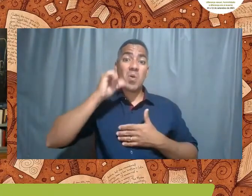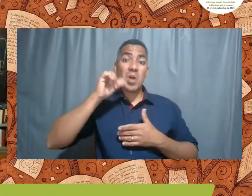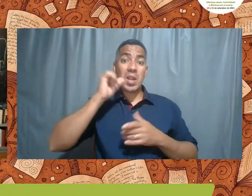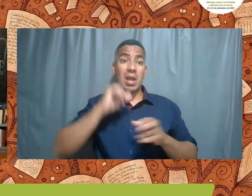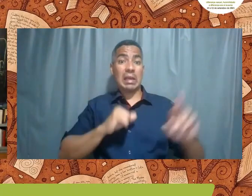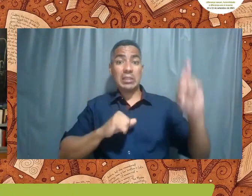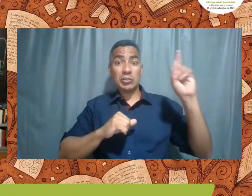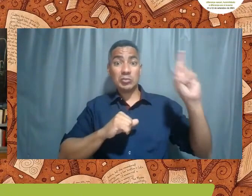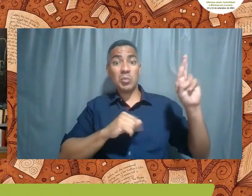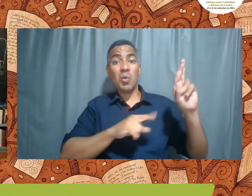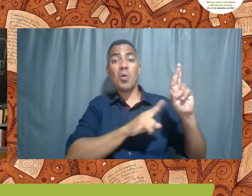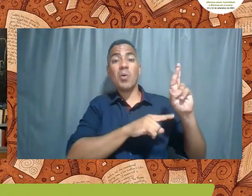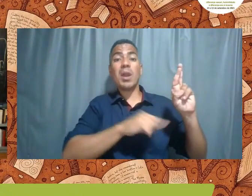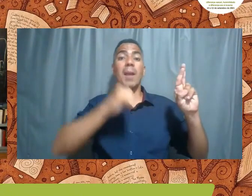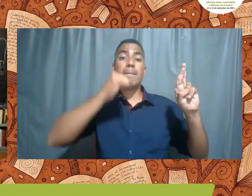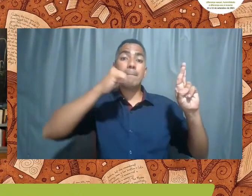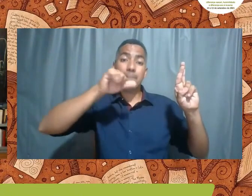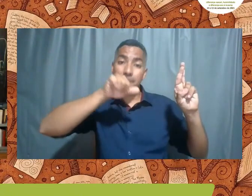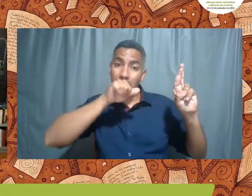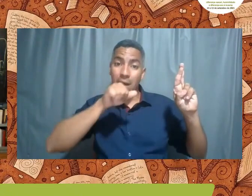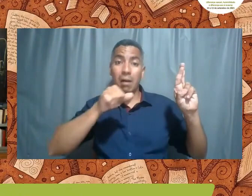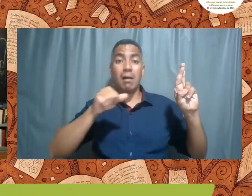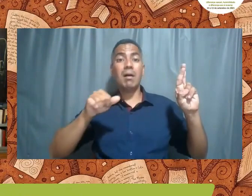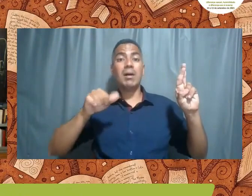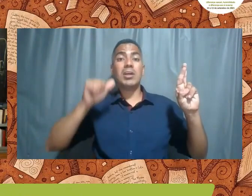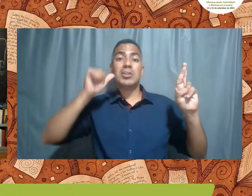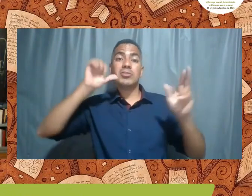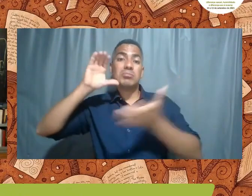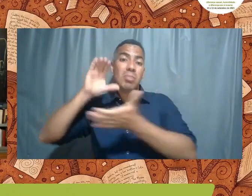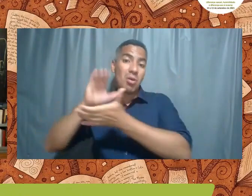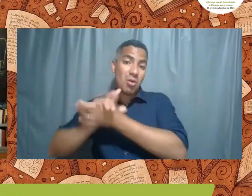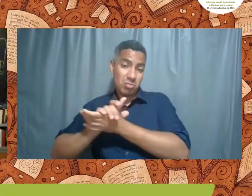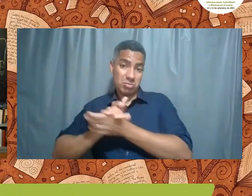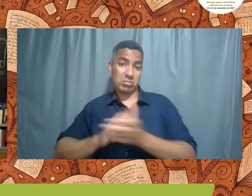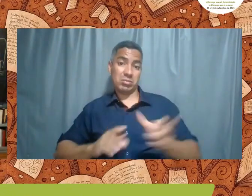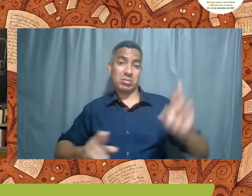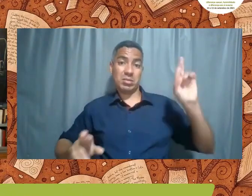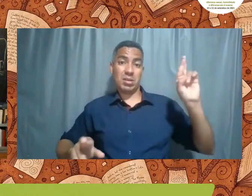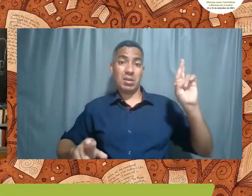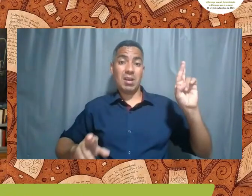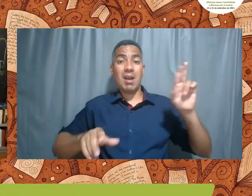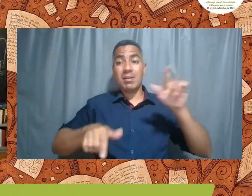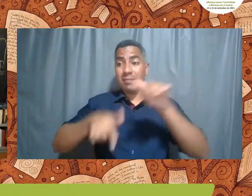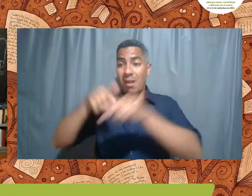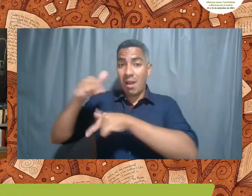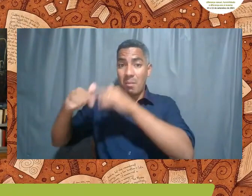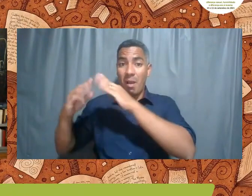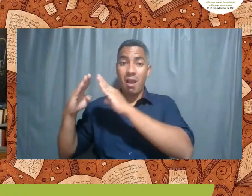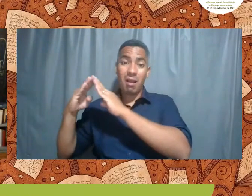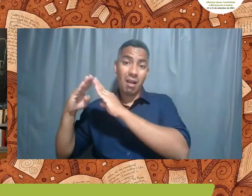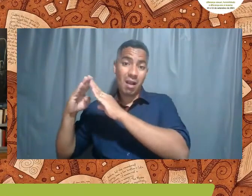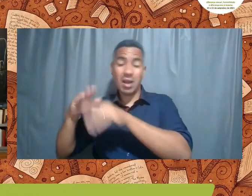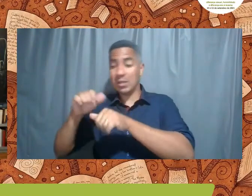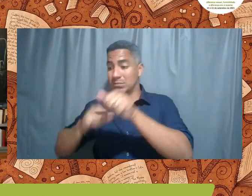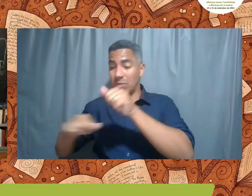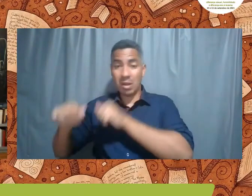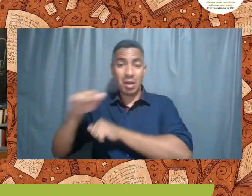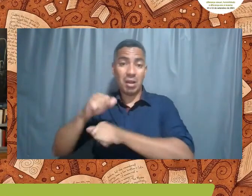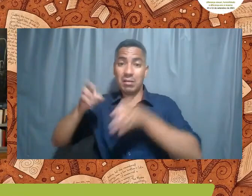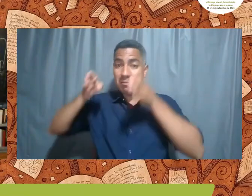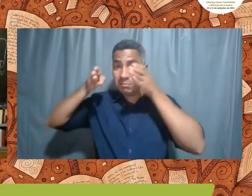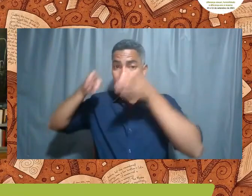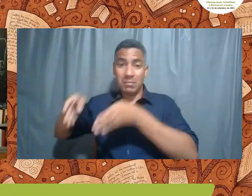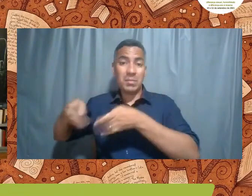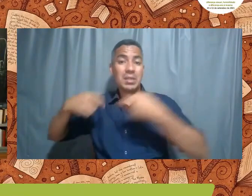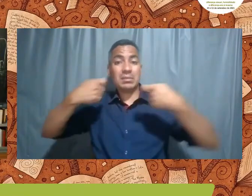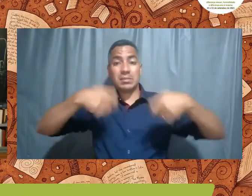E restritas ao trabalho doméstico. Né? As mulheres a profissão delas, entre aspas, se é que